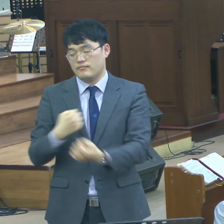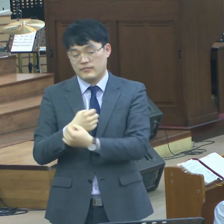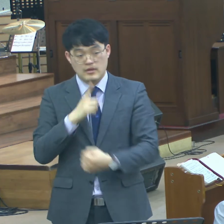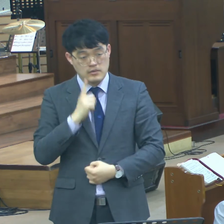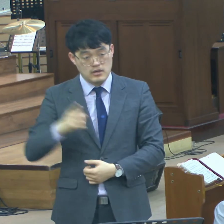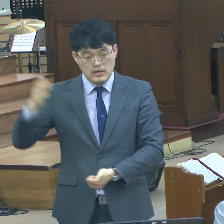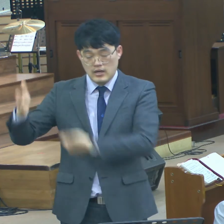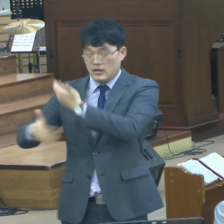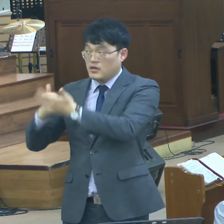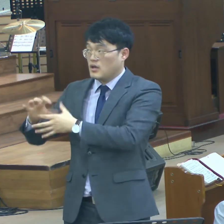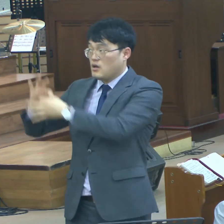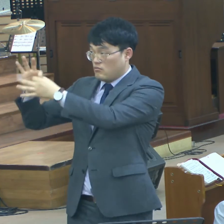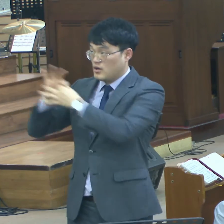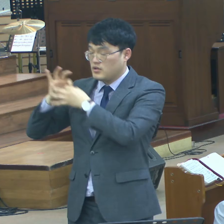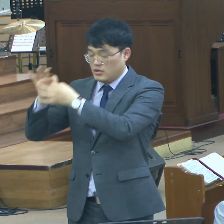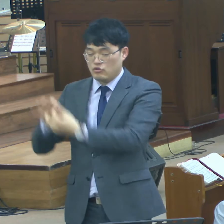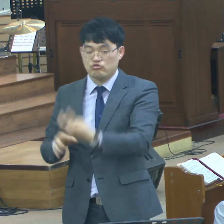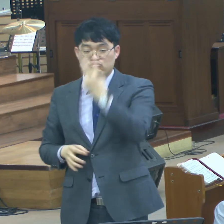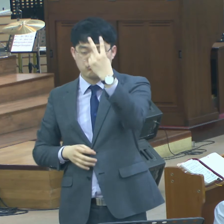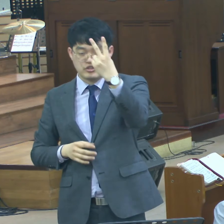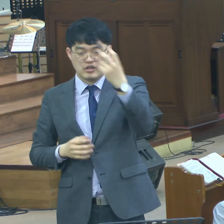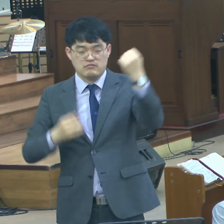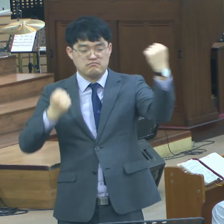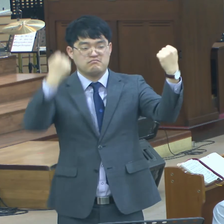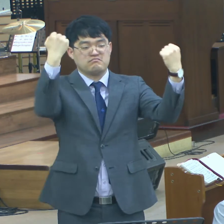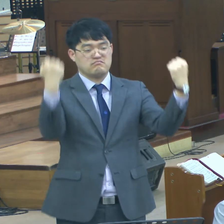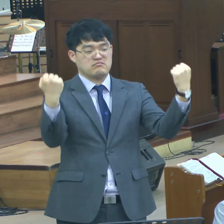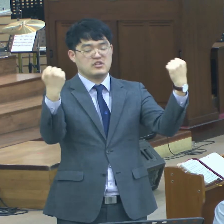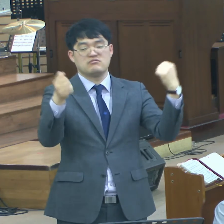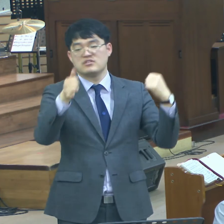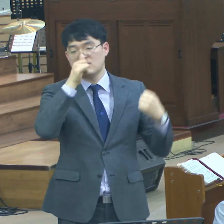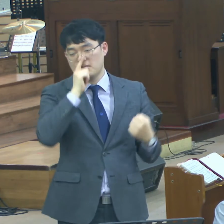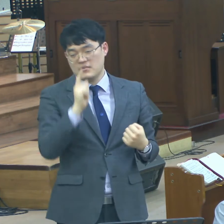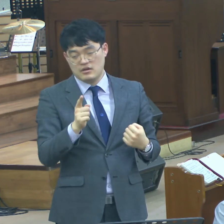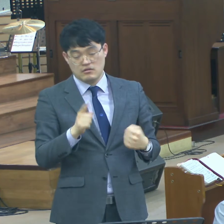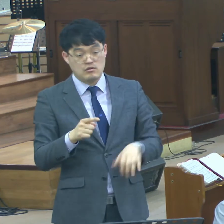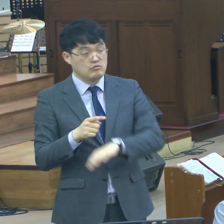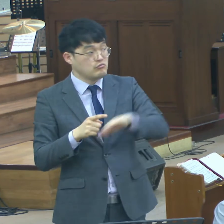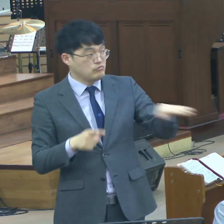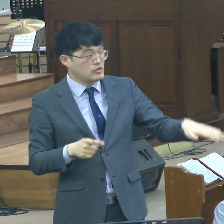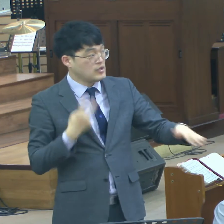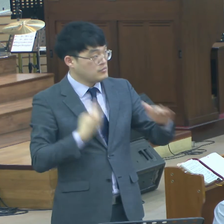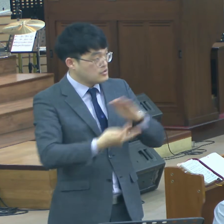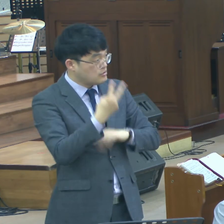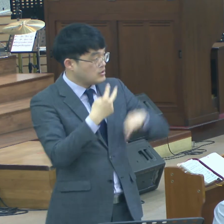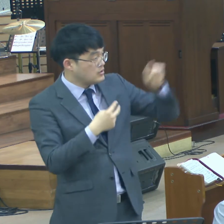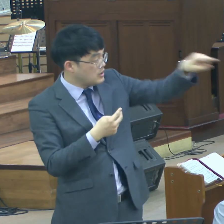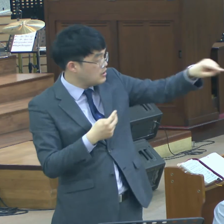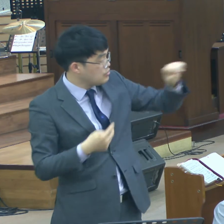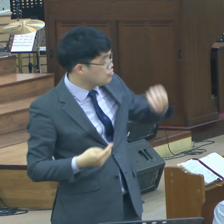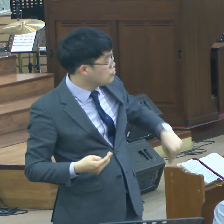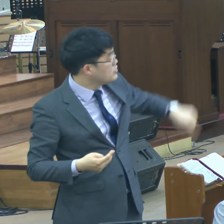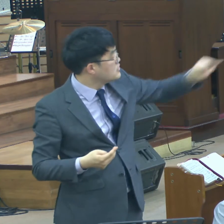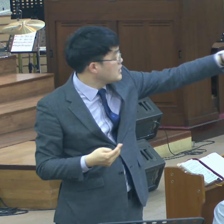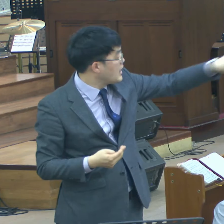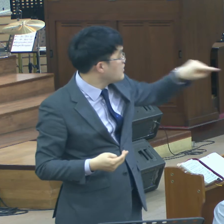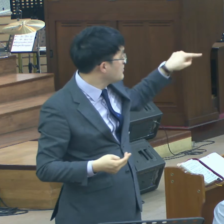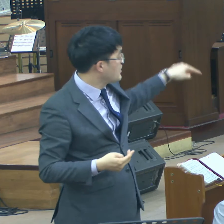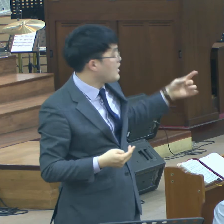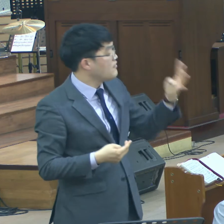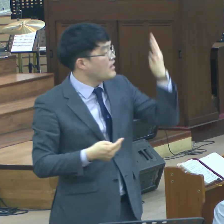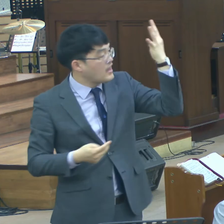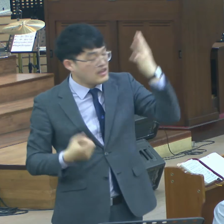하나님과의 관계는 2개의 기둥이 있다는 거예요. 자, 본당에는 우리 비전 노래는 4개의 기둥이 이 건물을 떠받치고 있어요.